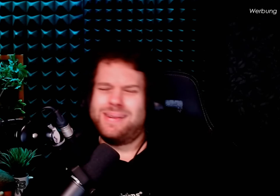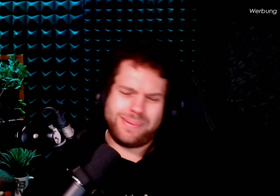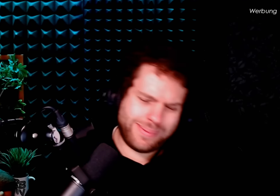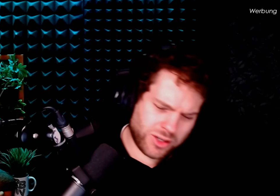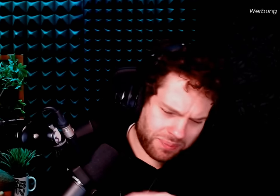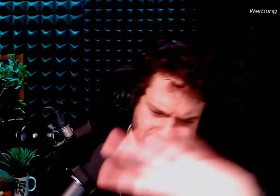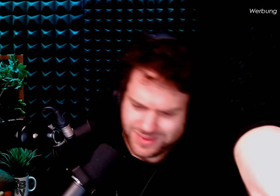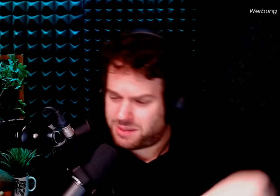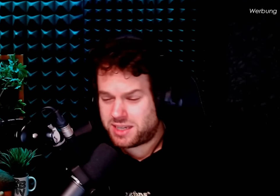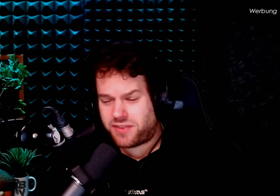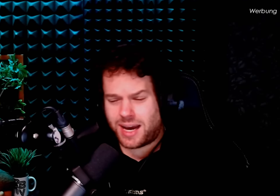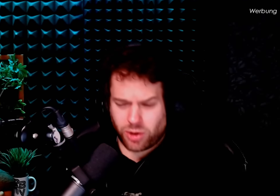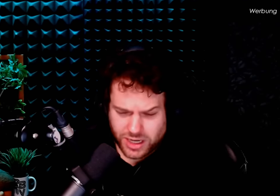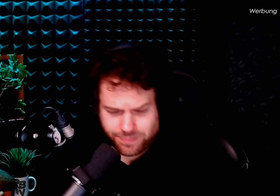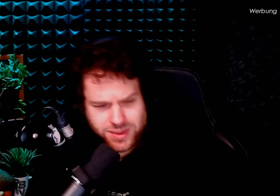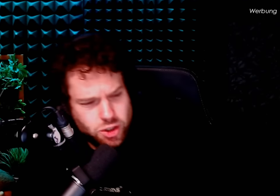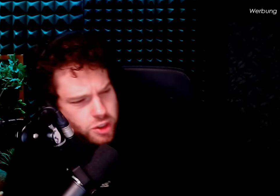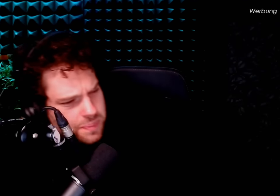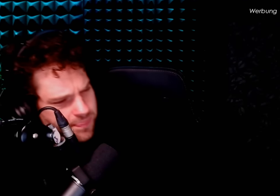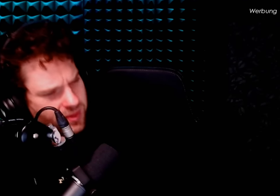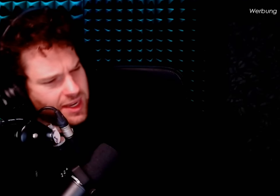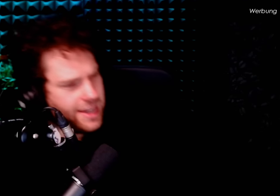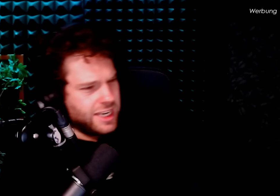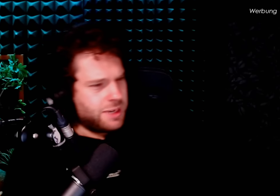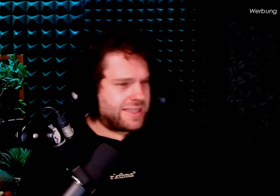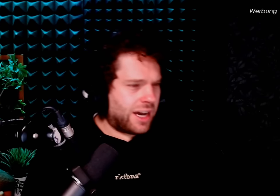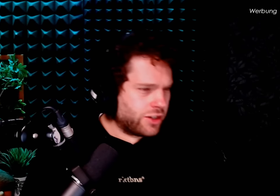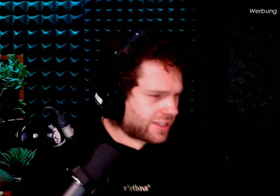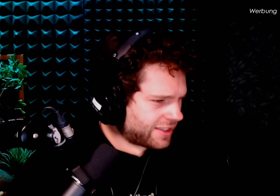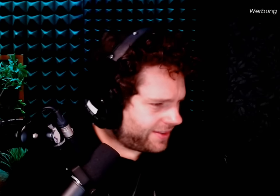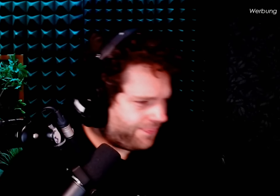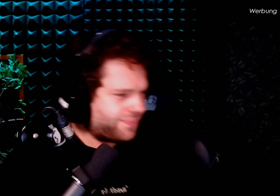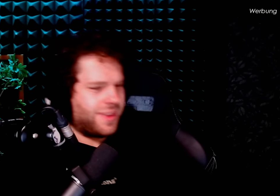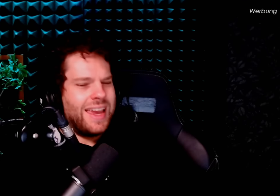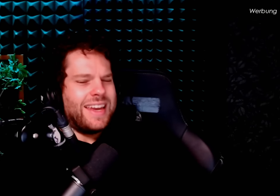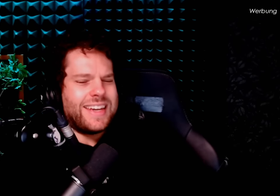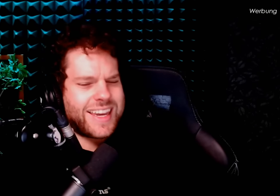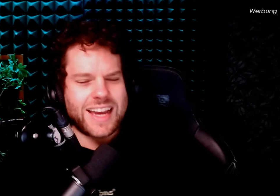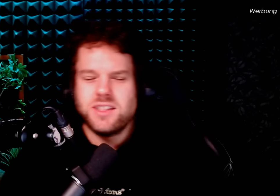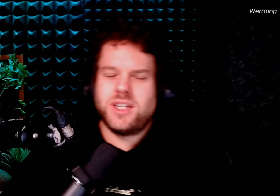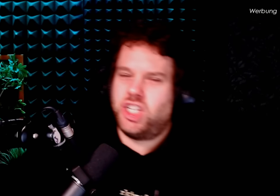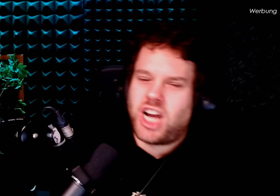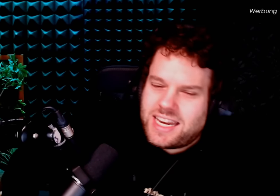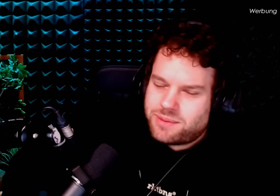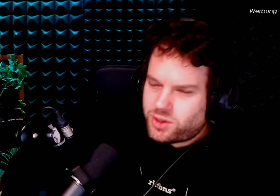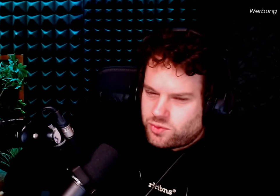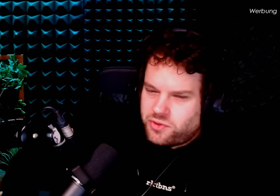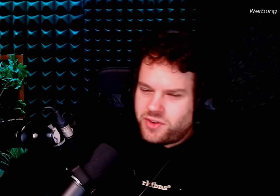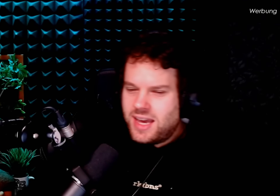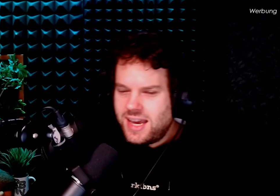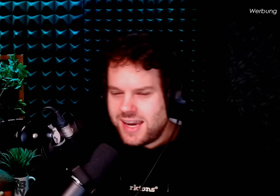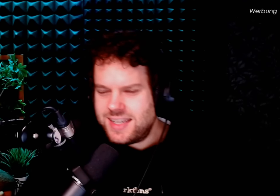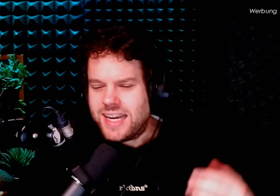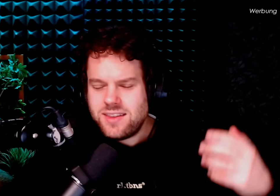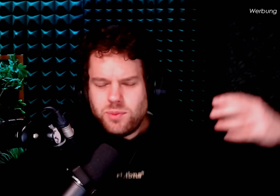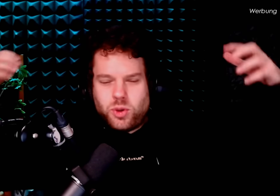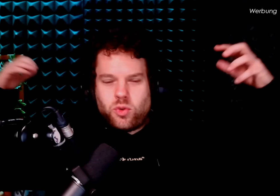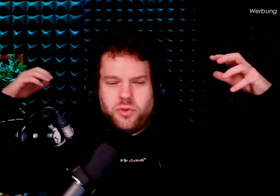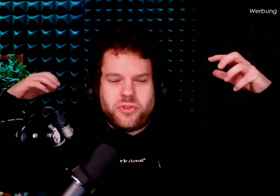So, ich mache jetzt Feierabend, Leute. Tschüss. Ich bin jetzt raus. Ich hätte gern so einen Entscheiderberuf. Ich hätte gern so einen Beruf,